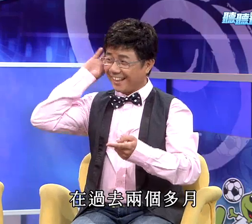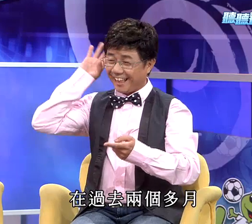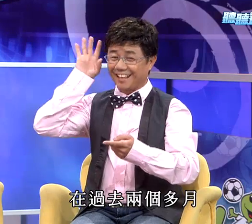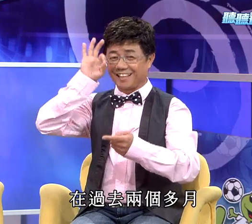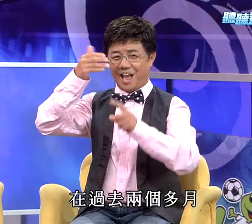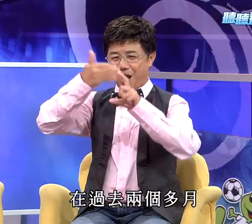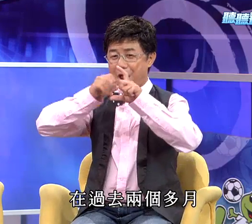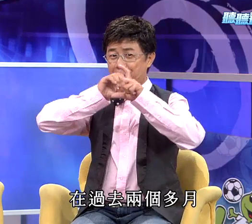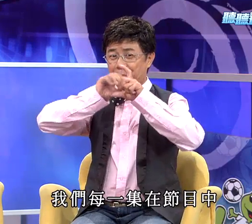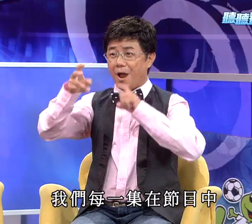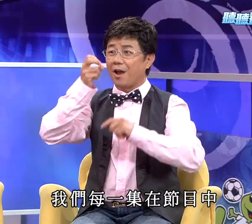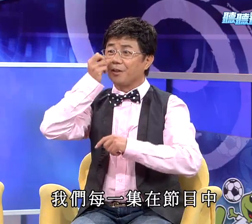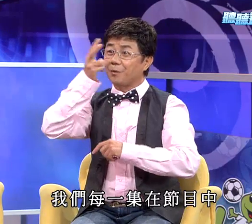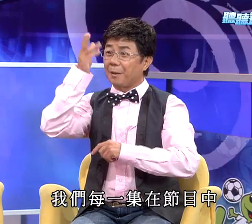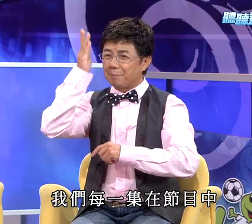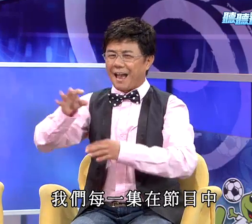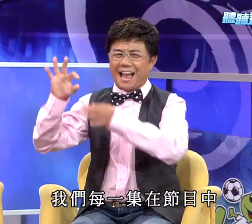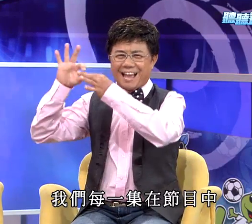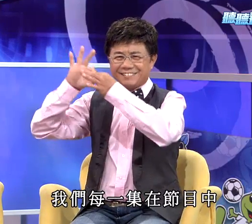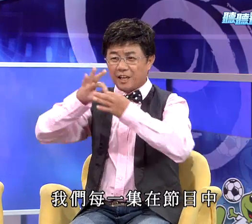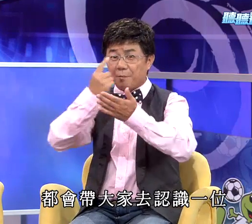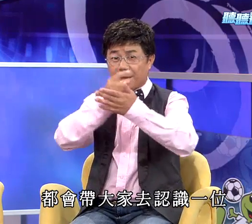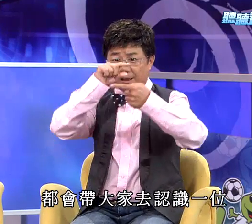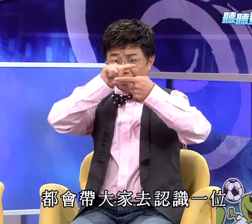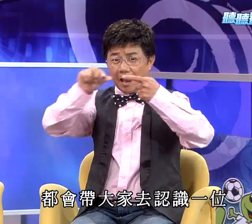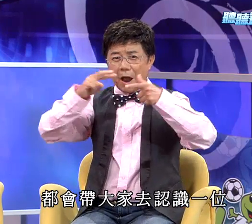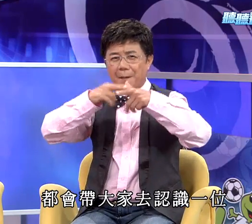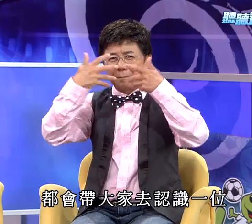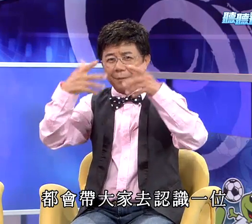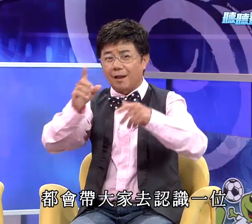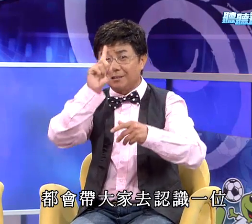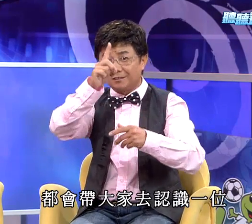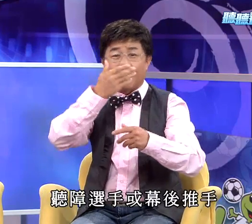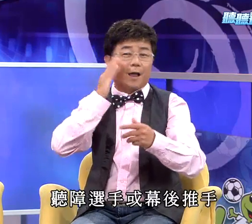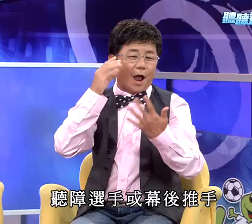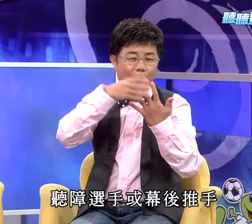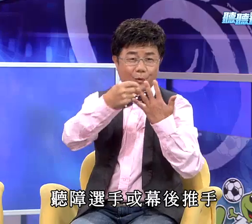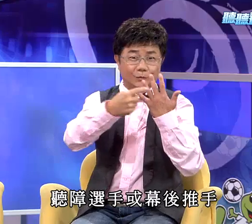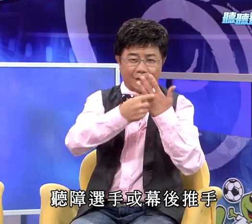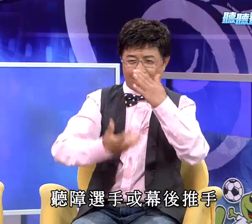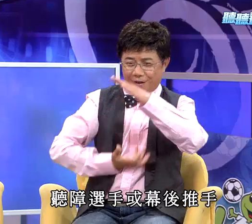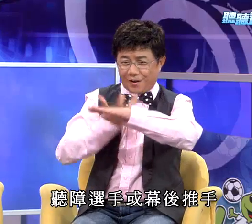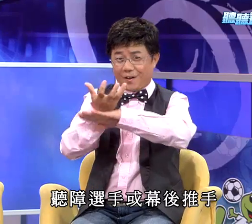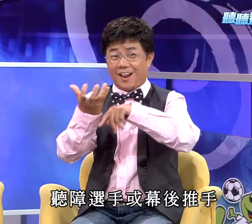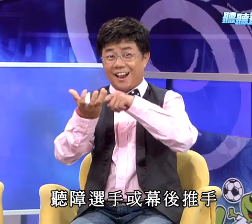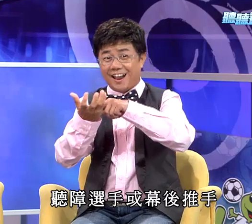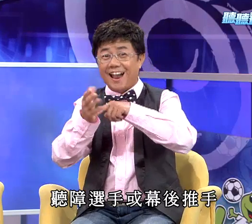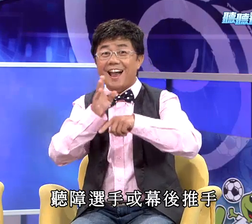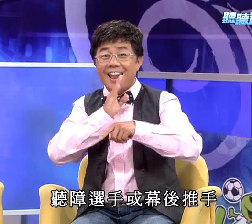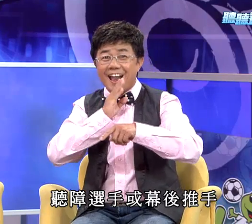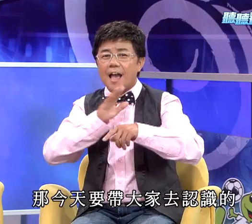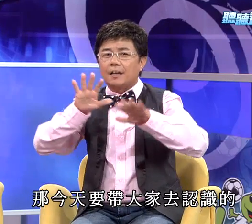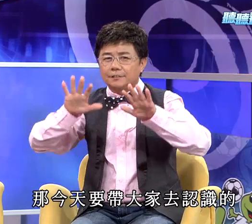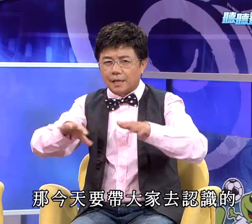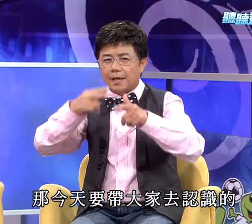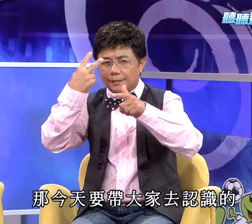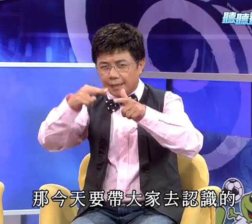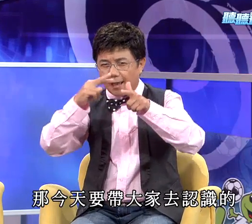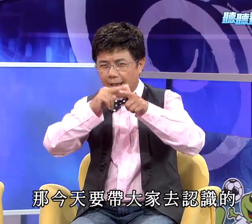去两个多月，我们每一集在节目中都会带大家去认识一位听障选手或幕后推手。那今天要带大家去